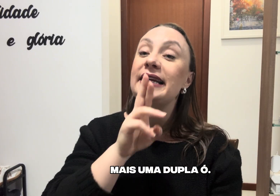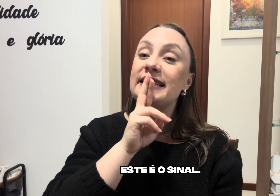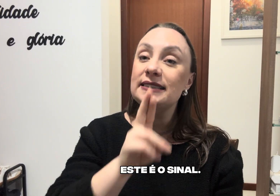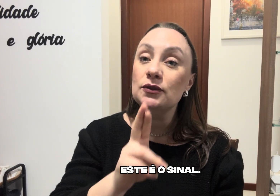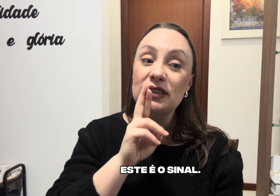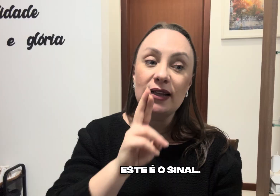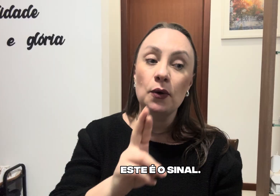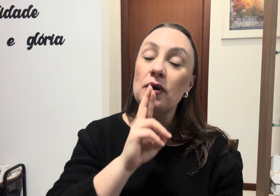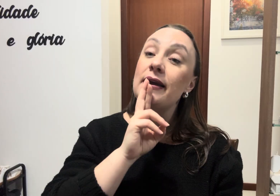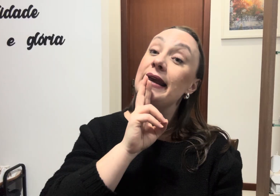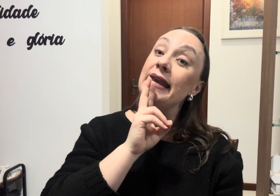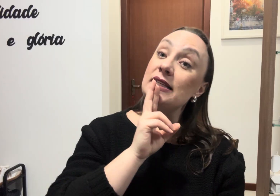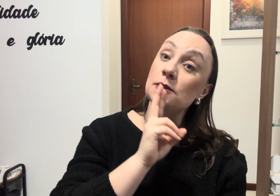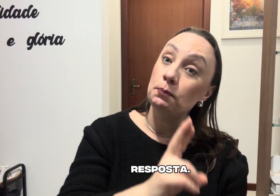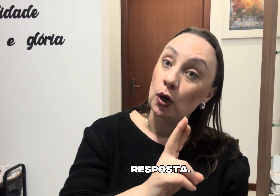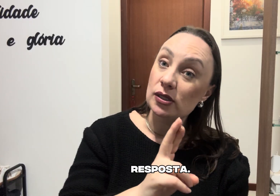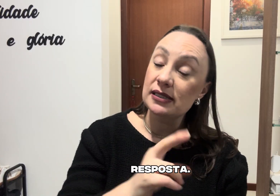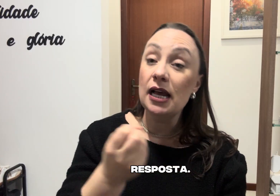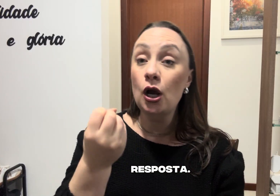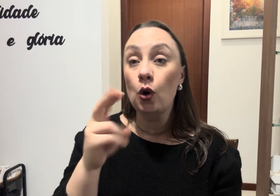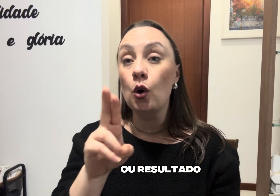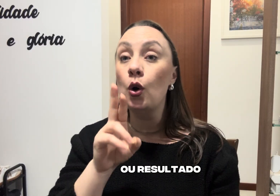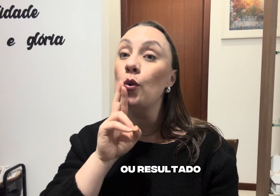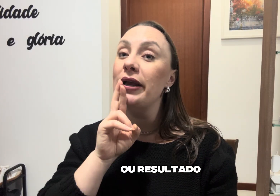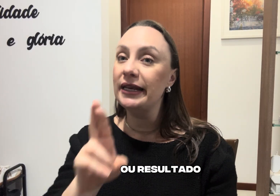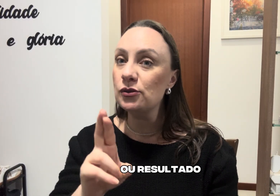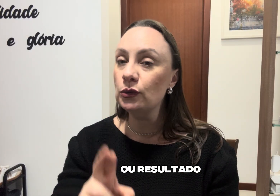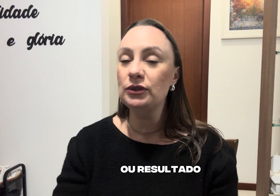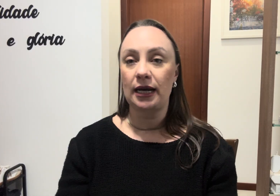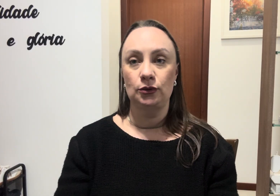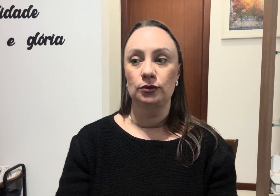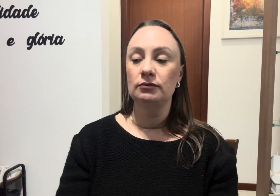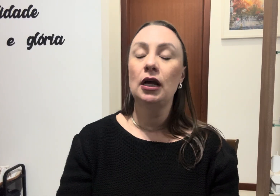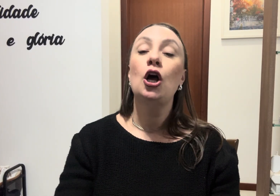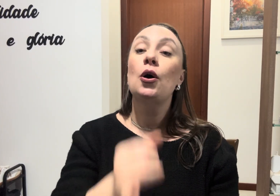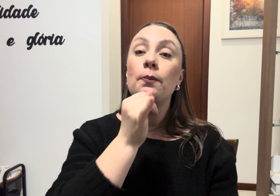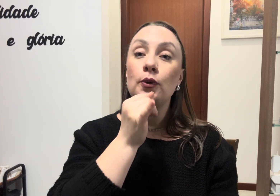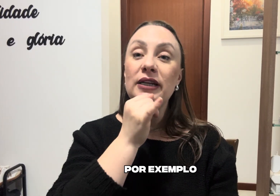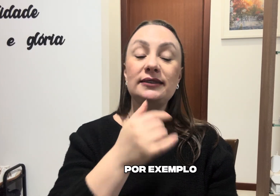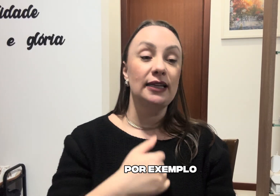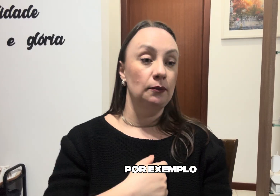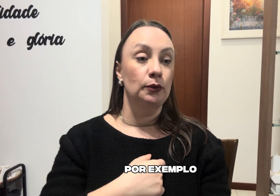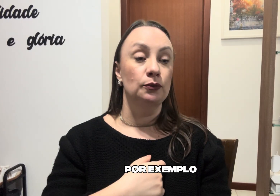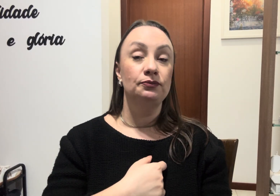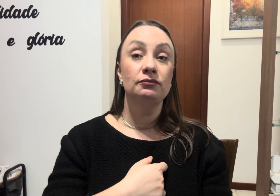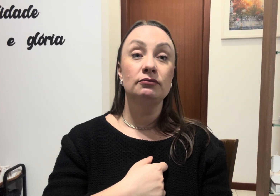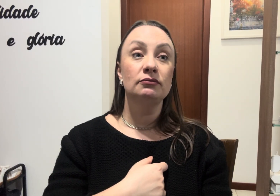Esse é o sinal. Resposta ou resultado. Por exemplo,